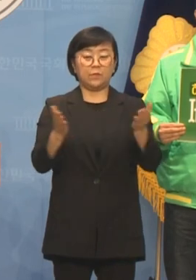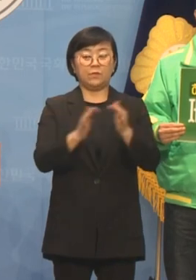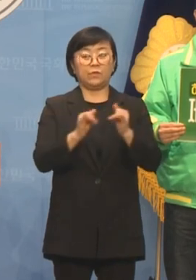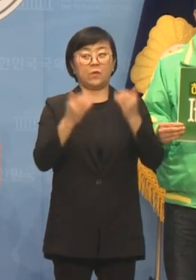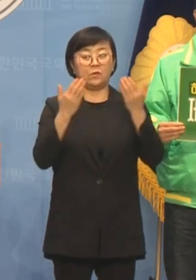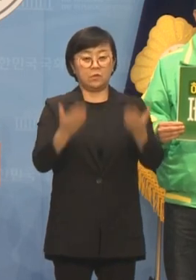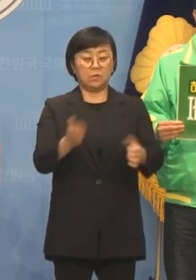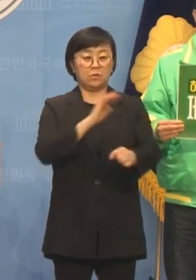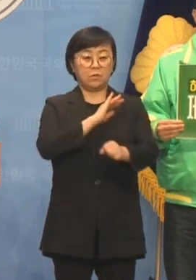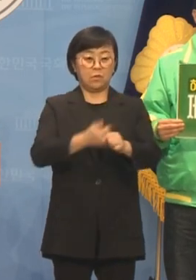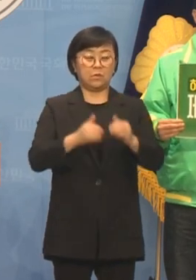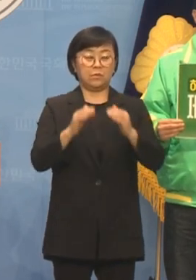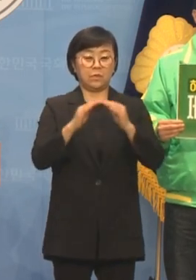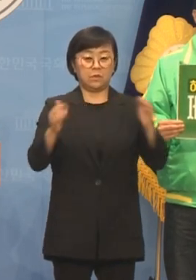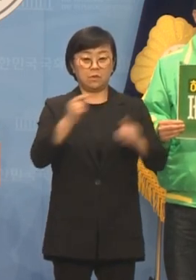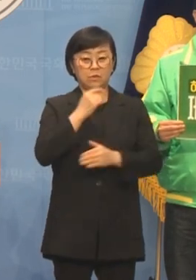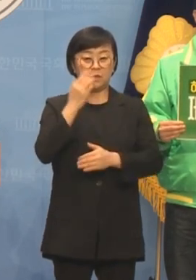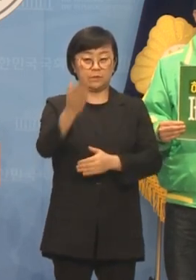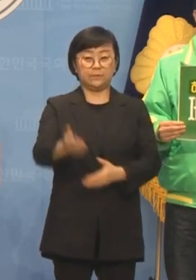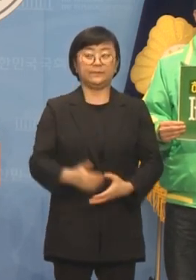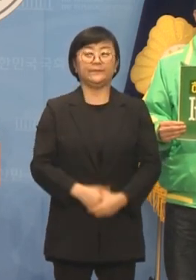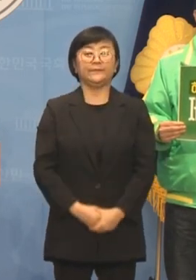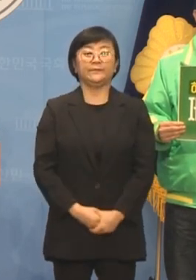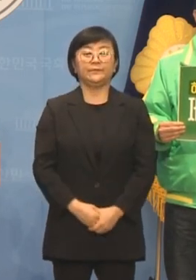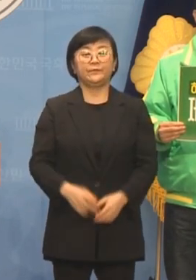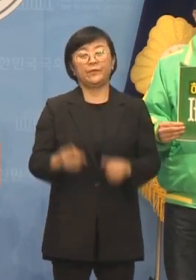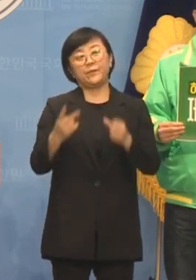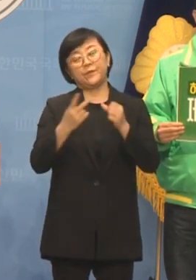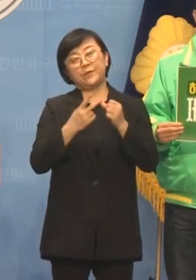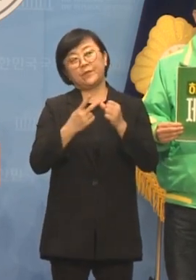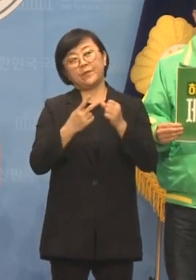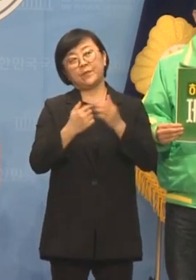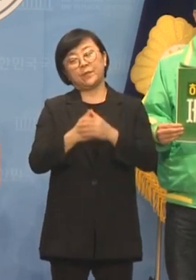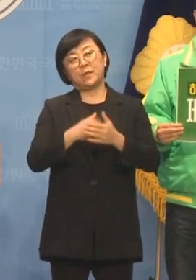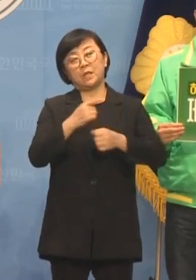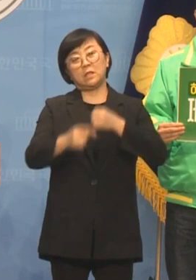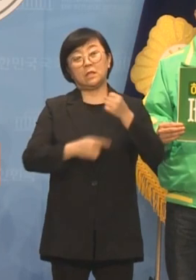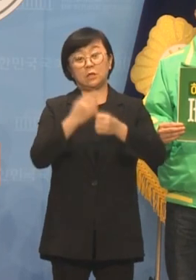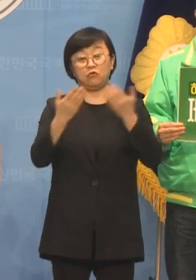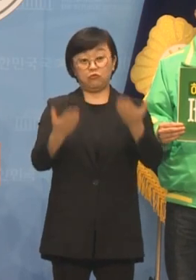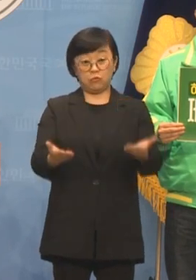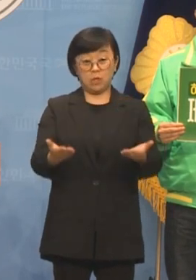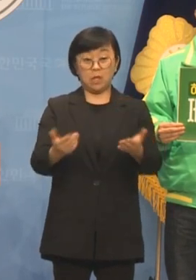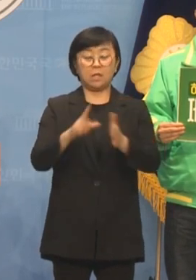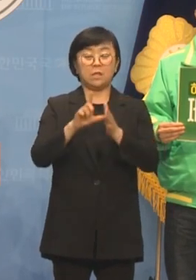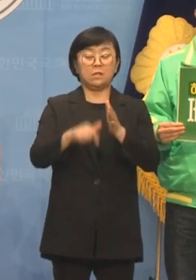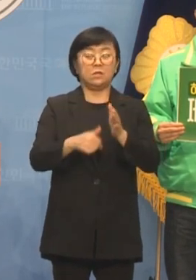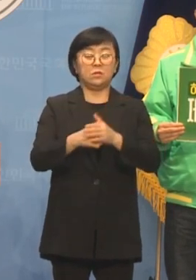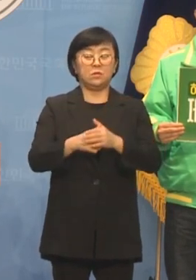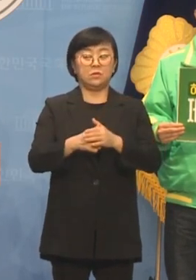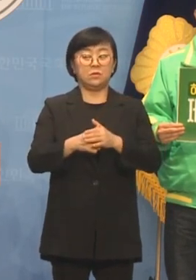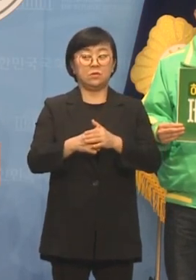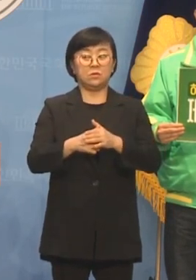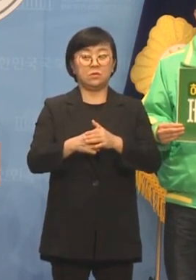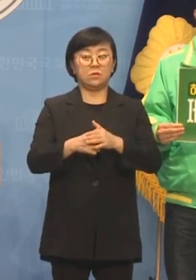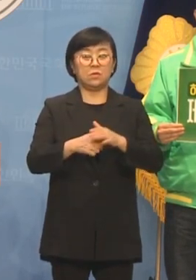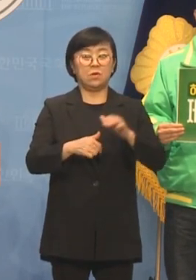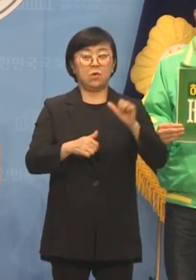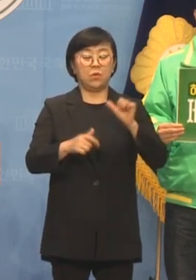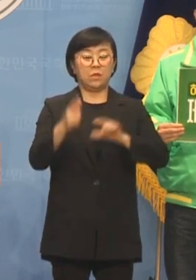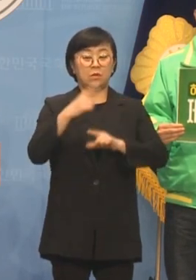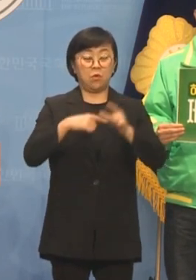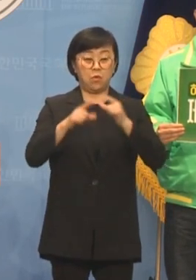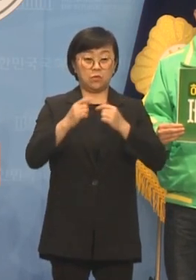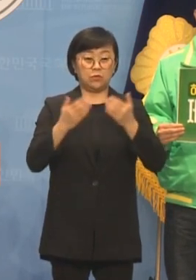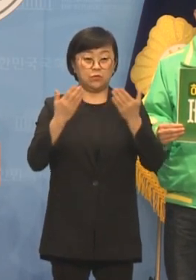휴식권을 평등하게 보장하자는 것입니다 두 번째 연차 유급과 일수를 5일 5일을 더